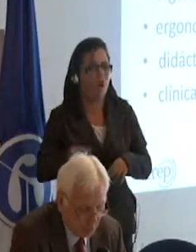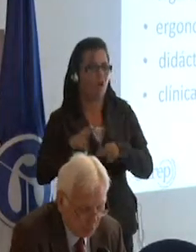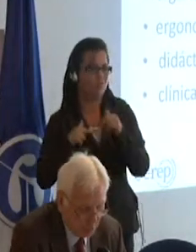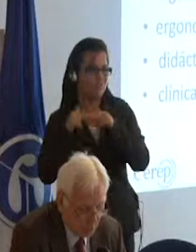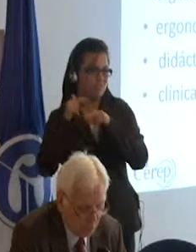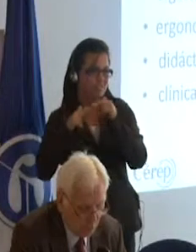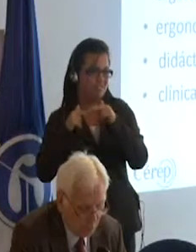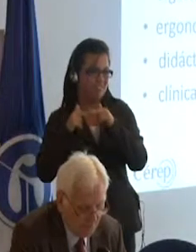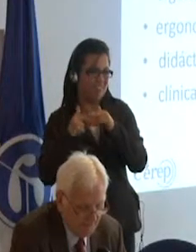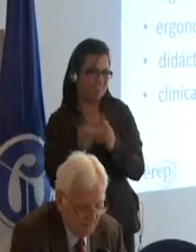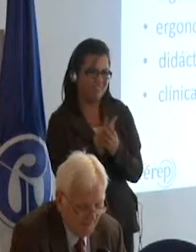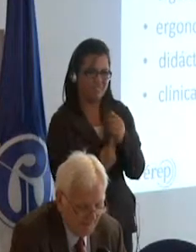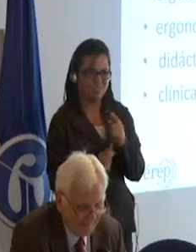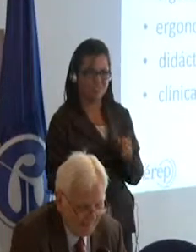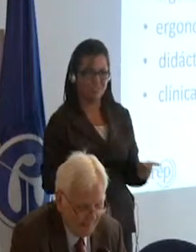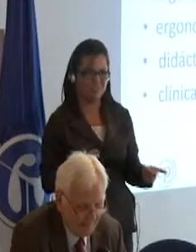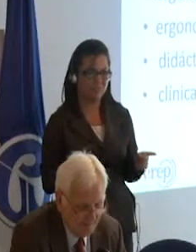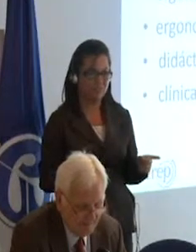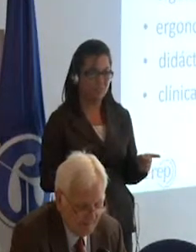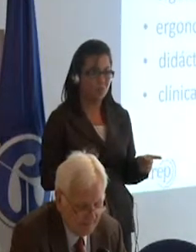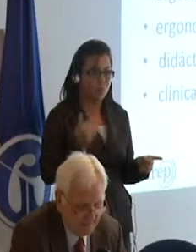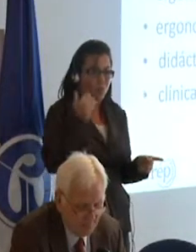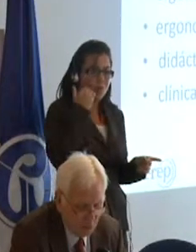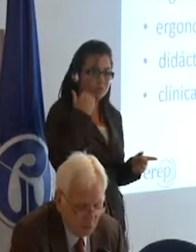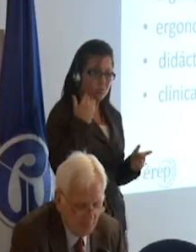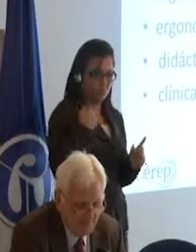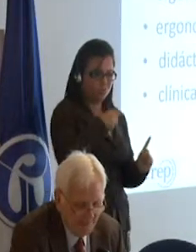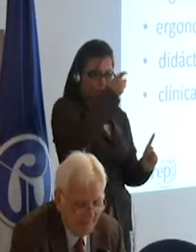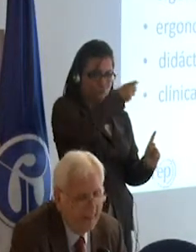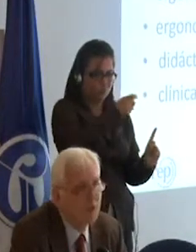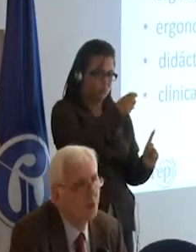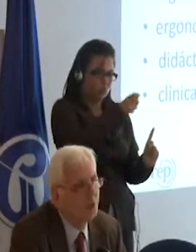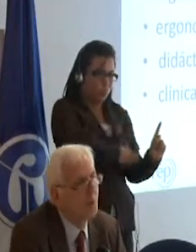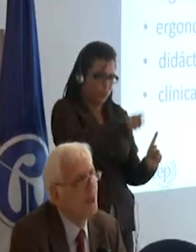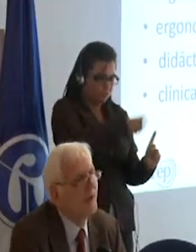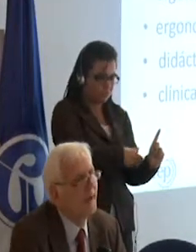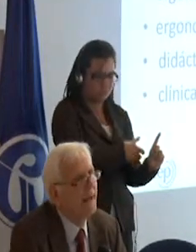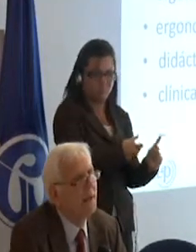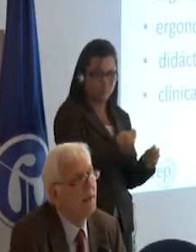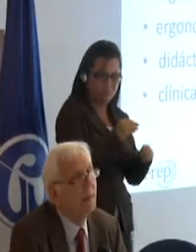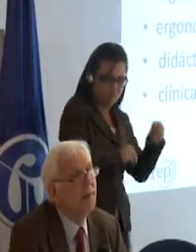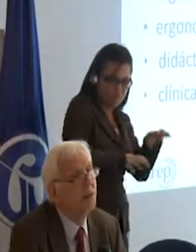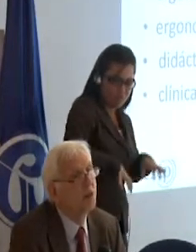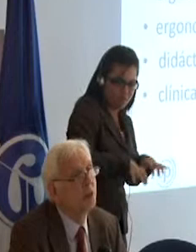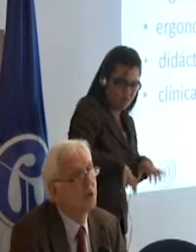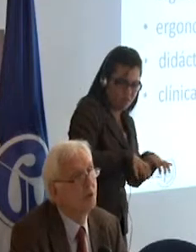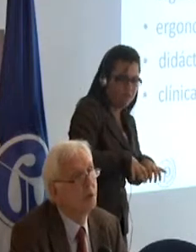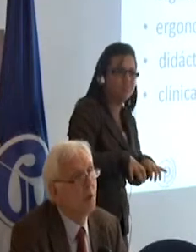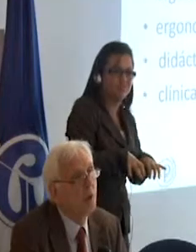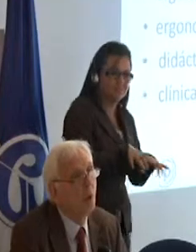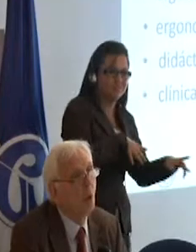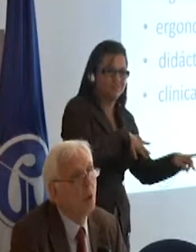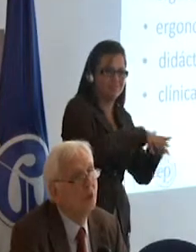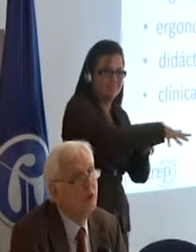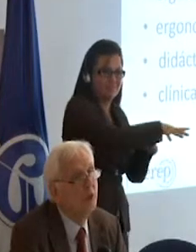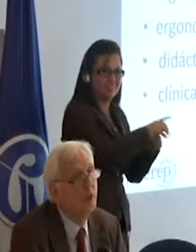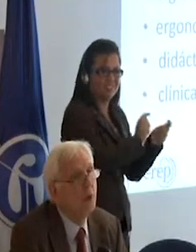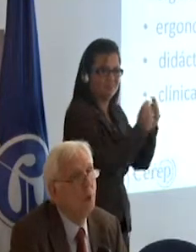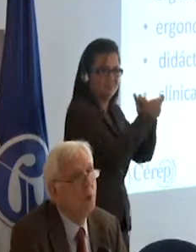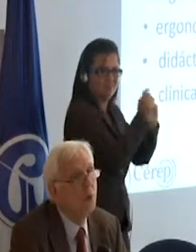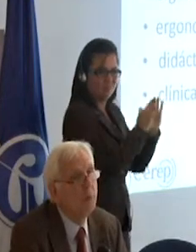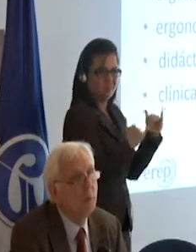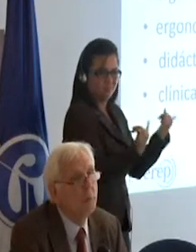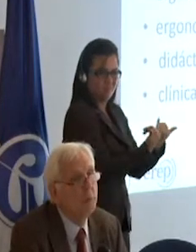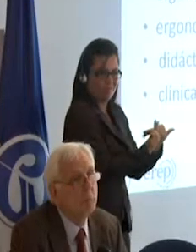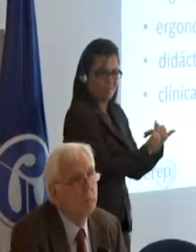constructiva, es decir, que cuando el sujeto realiza una tarea, transforma la realidad, pero